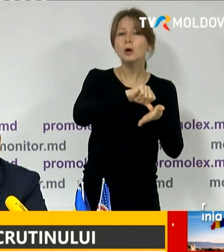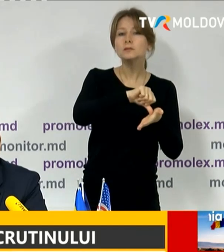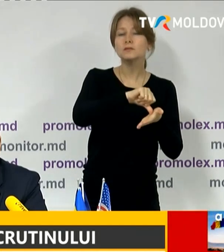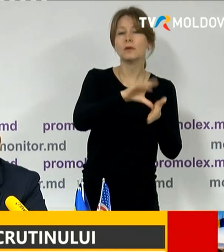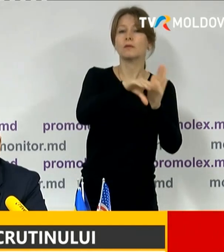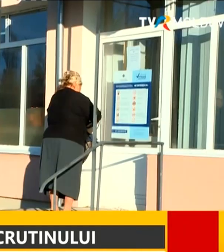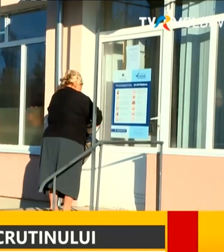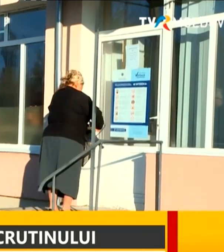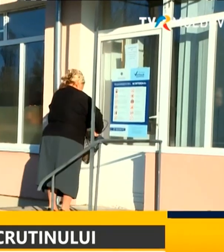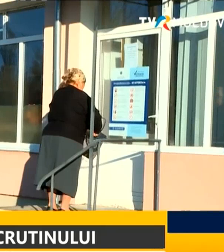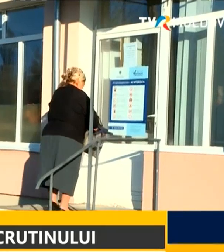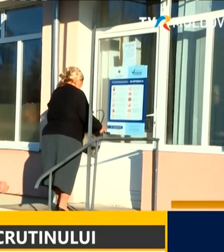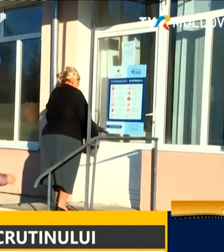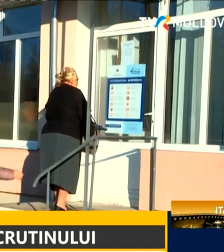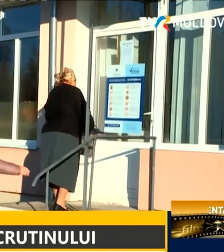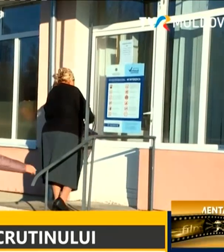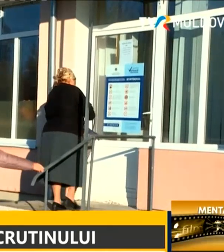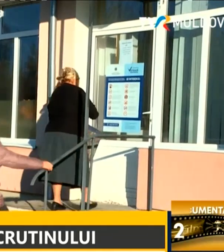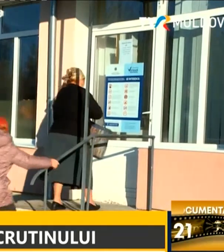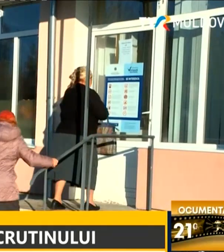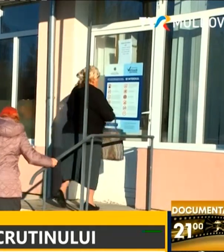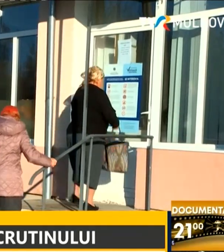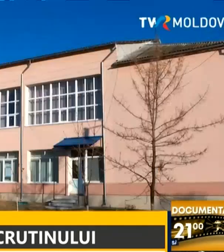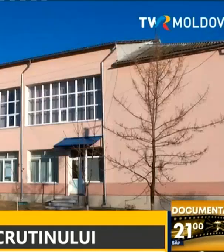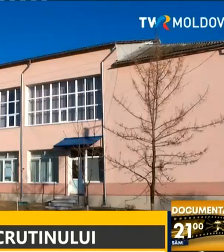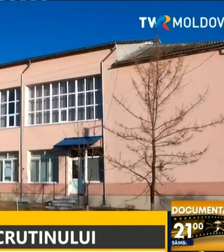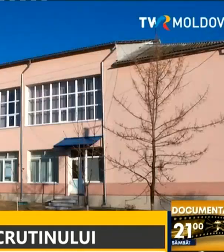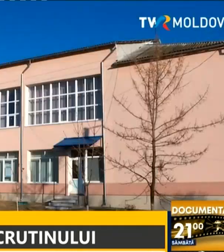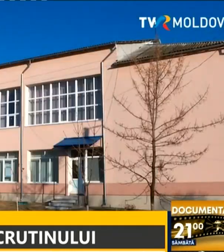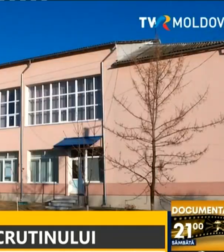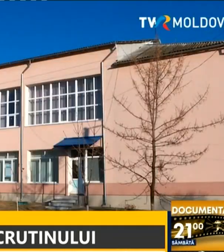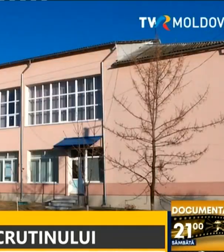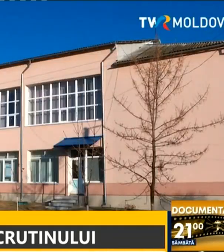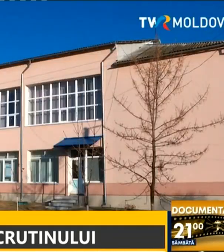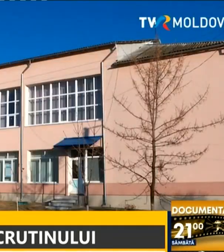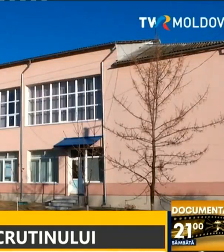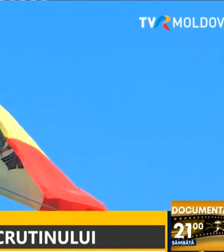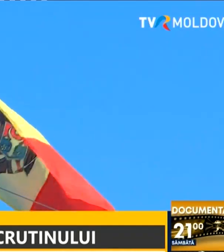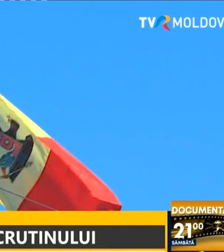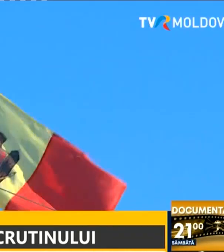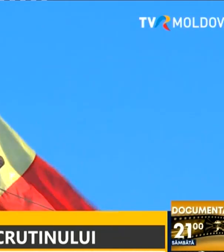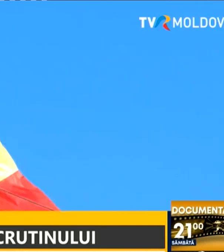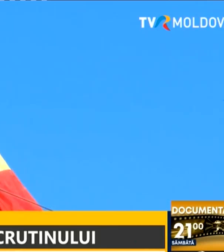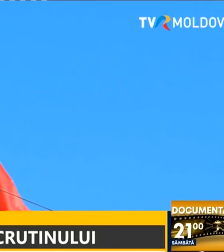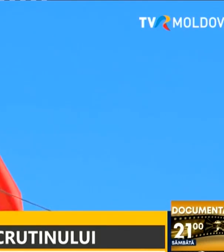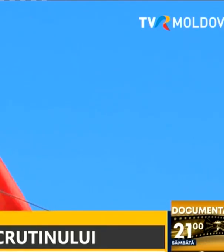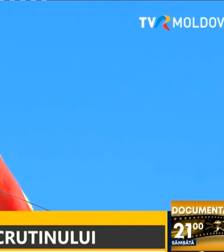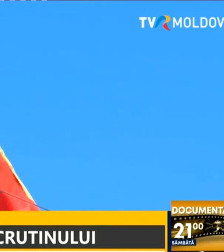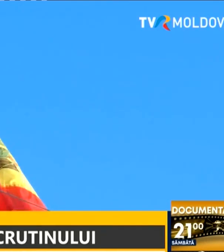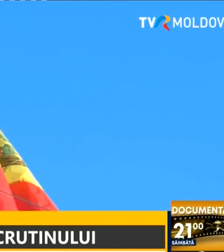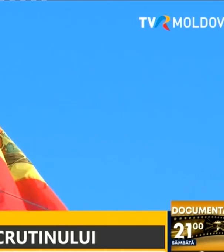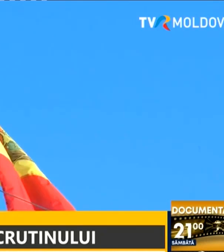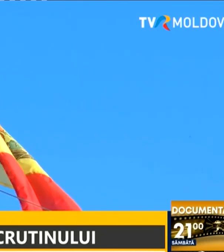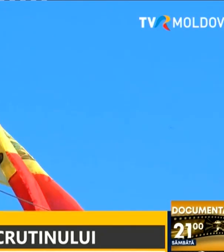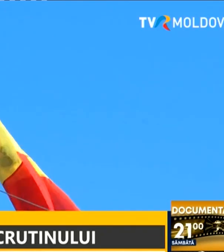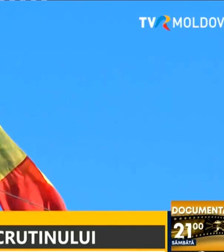accesul la internet. Cu privire la prezența nejustificată a persoanelor neautorizate în incinta secției de votare sau în rază de 100 de metri,